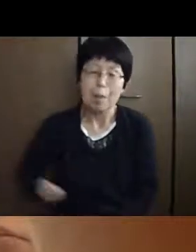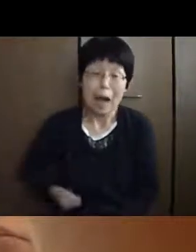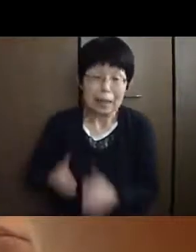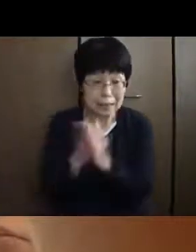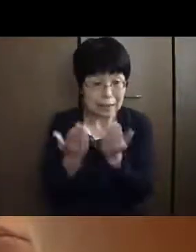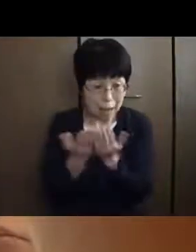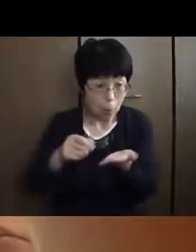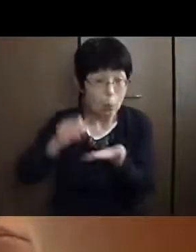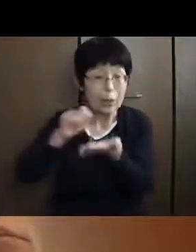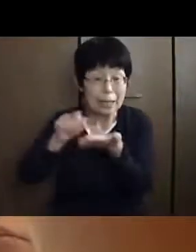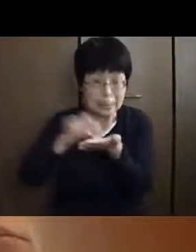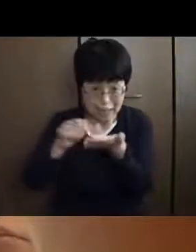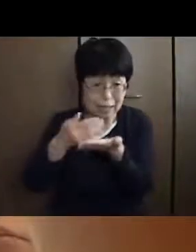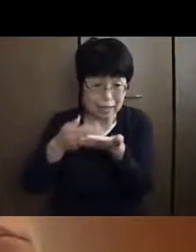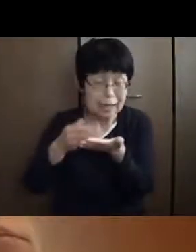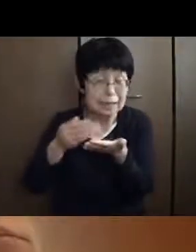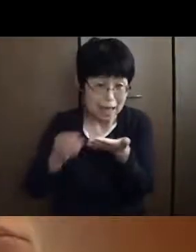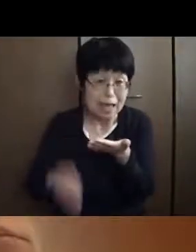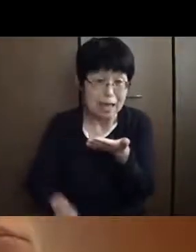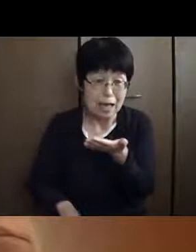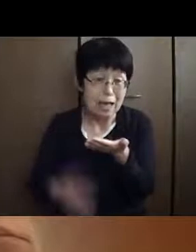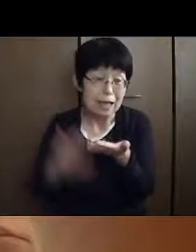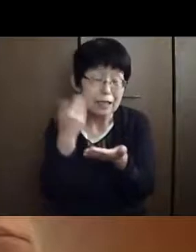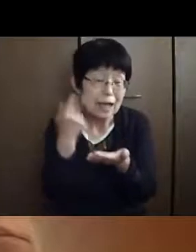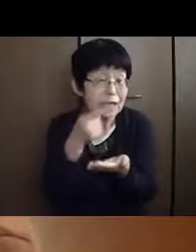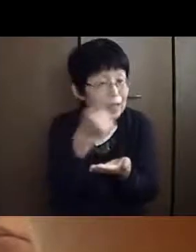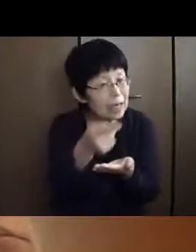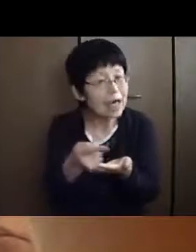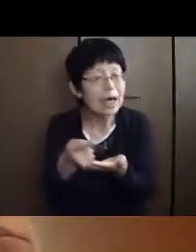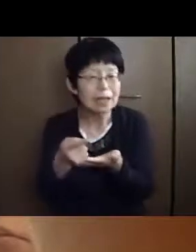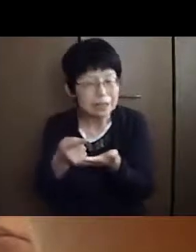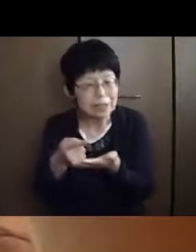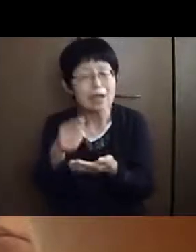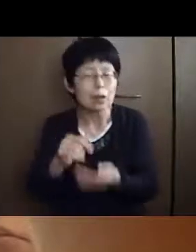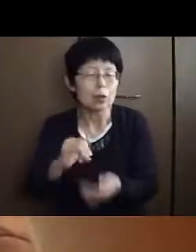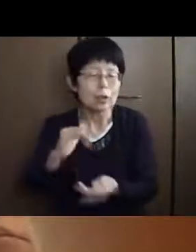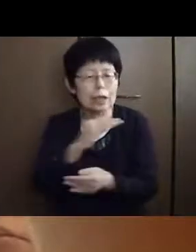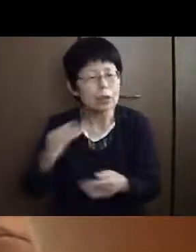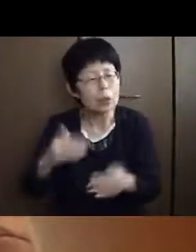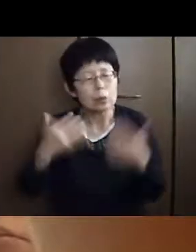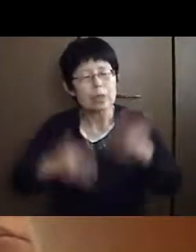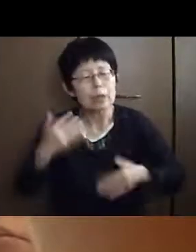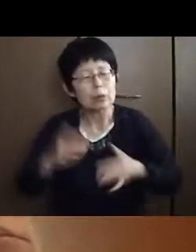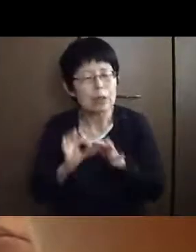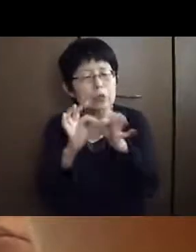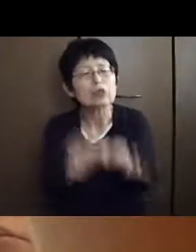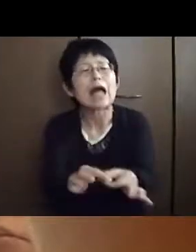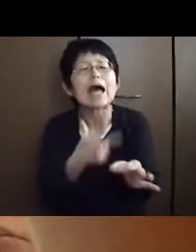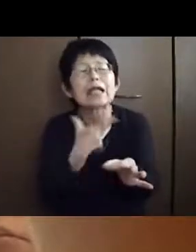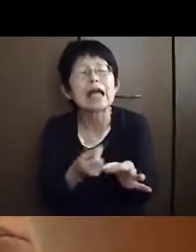のあれですよね、このやり方っていうか楽しさを伝えたいっていうことを思いつくこ